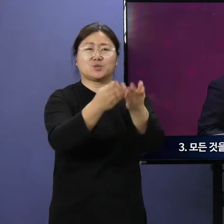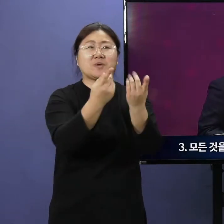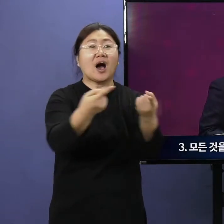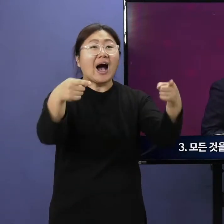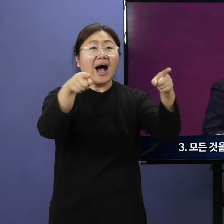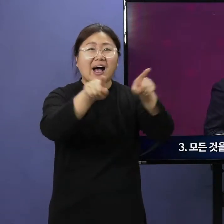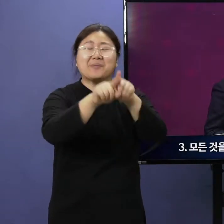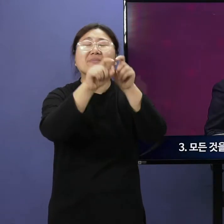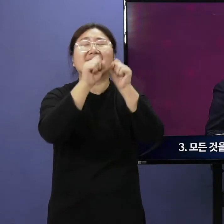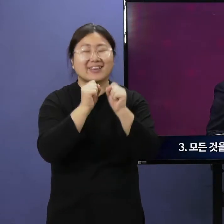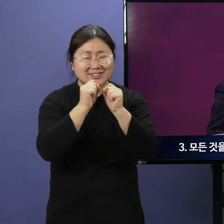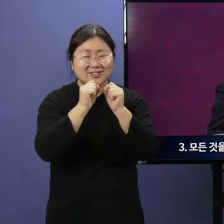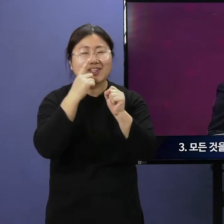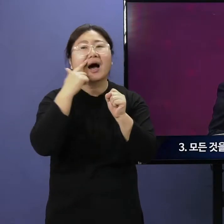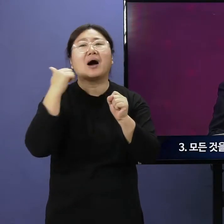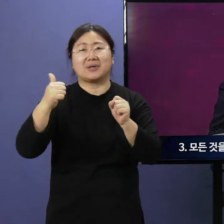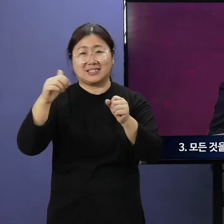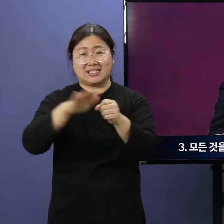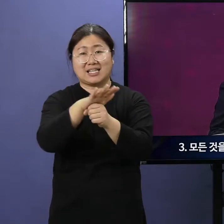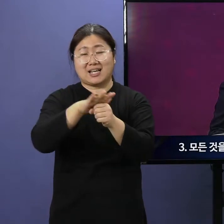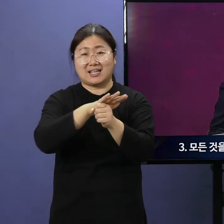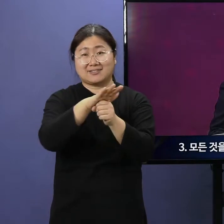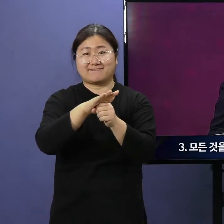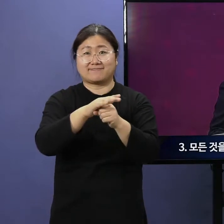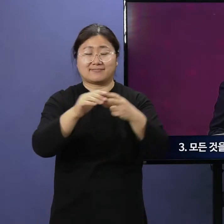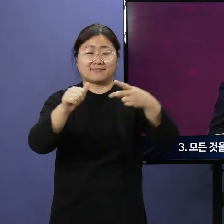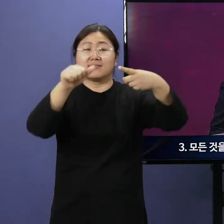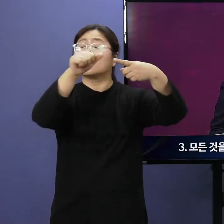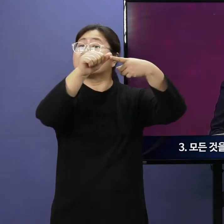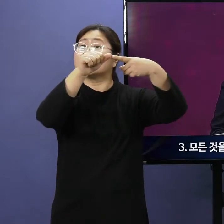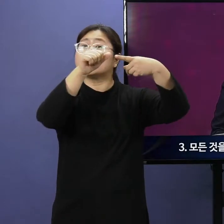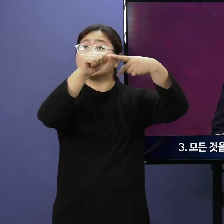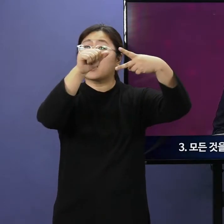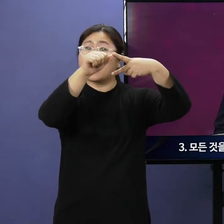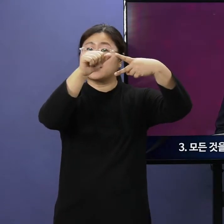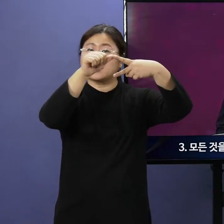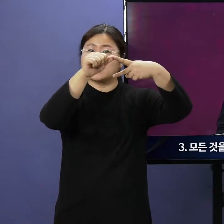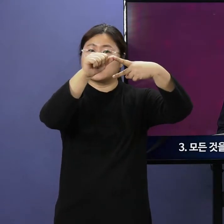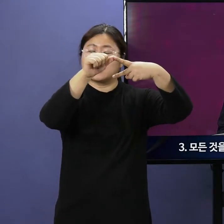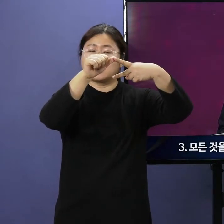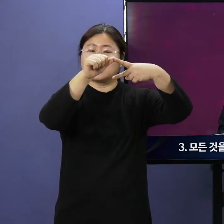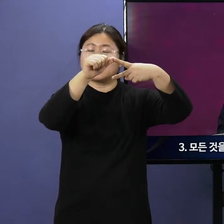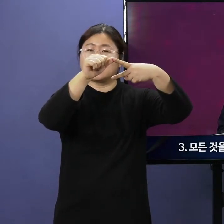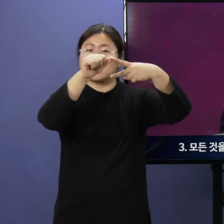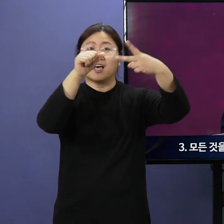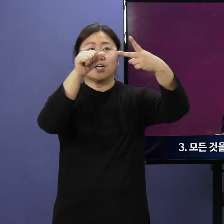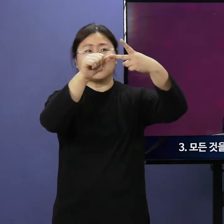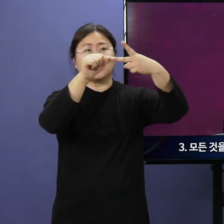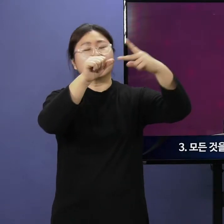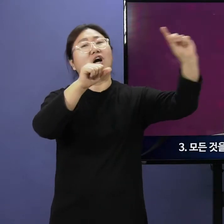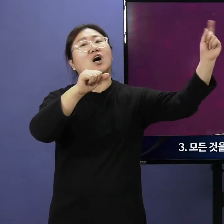여러분, 첫째 아들이 동생이 돌아왔다라는 소식을 들었습니다.